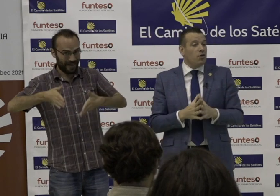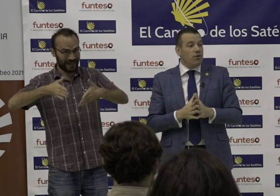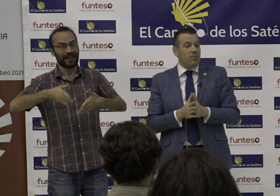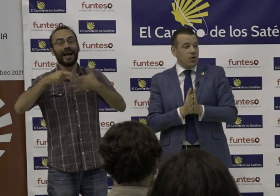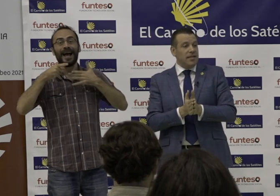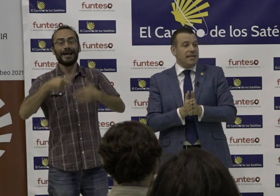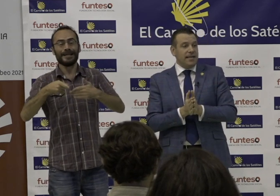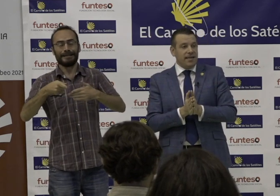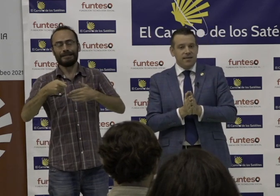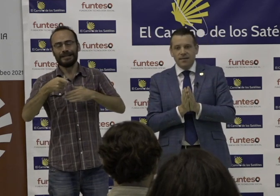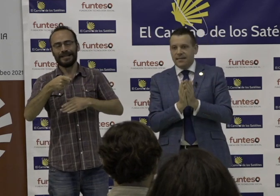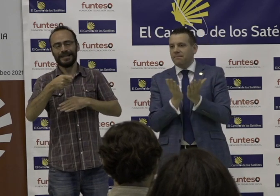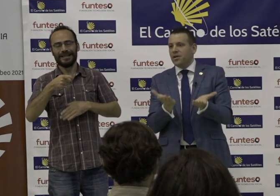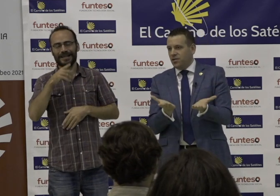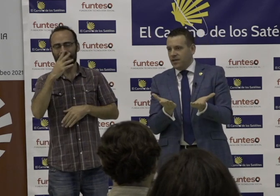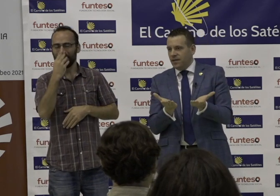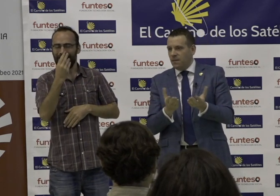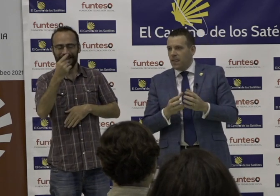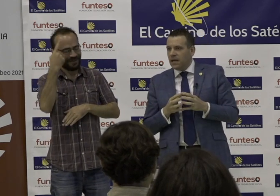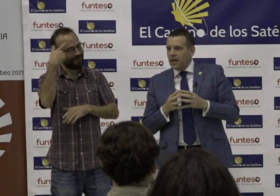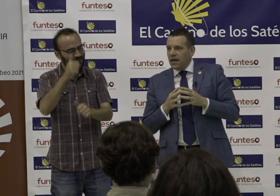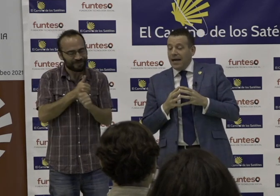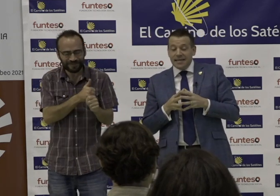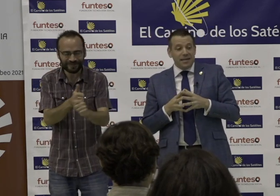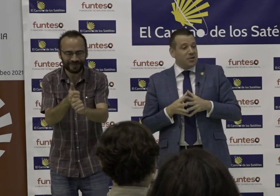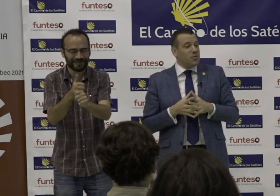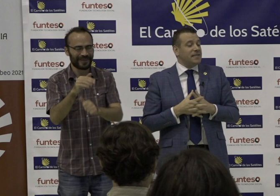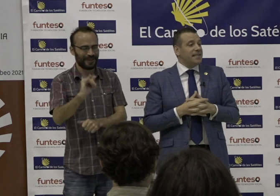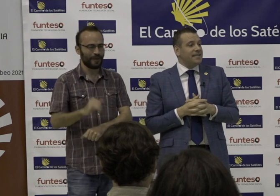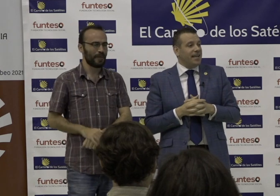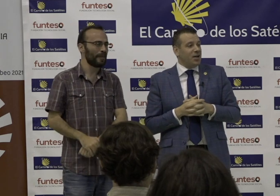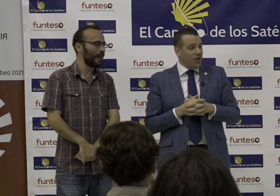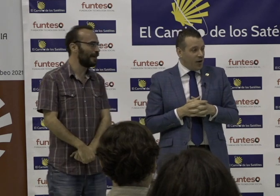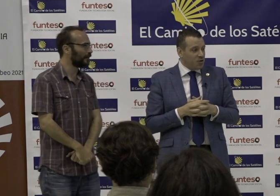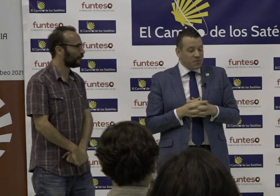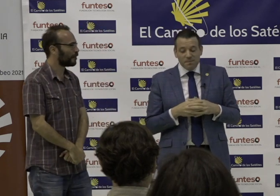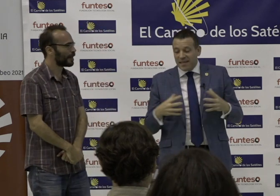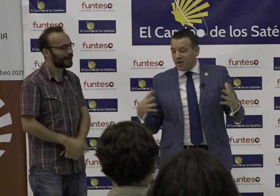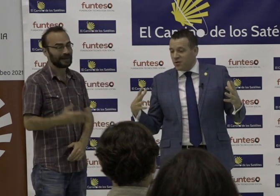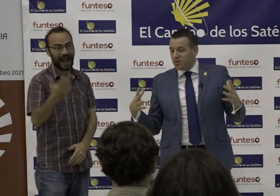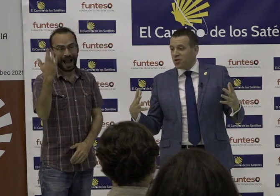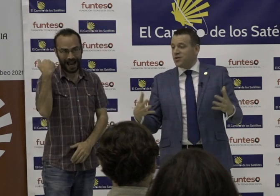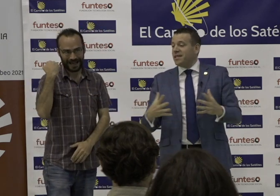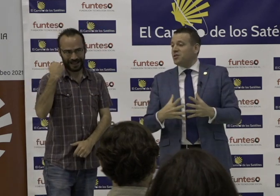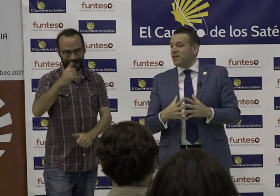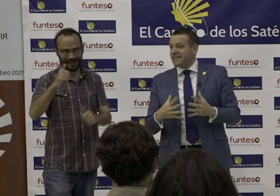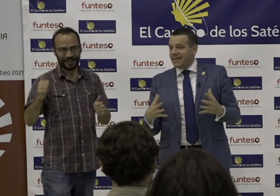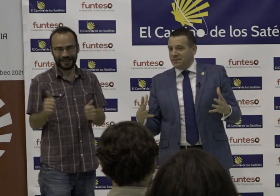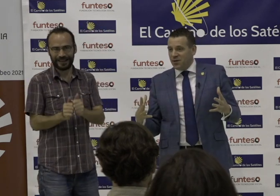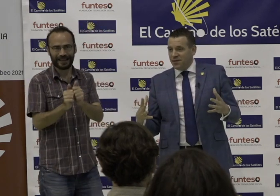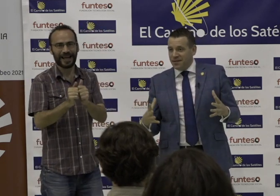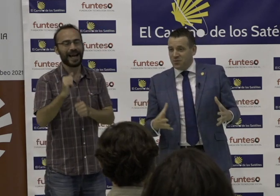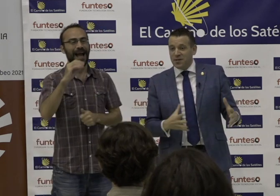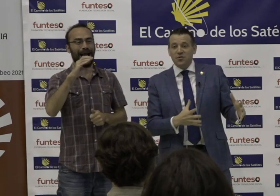la mejor zona por donde tiene que ir. Es impresionante. Ayer estuvisteis con Carlos. Claro, yo contar historias